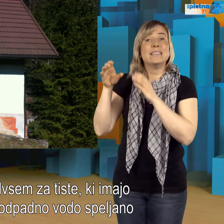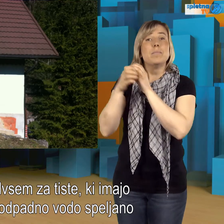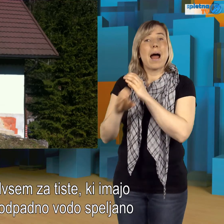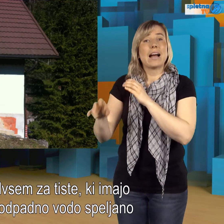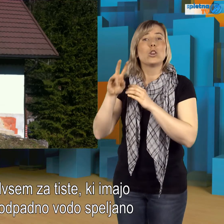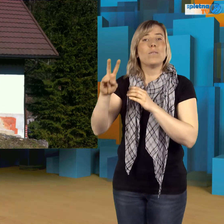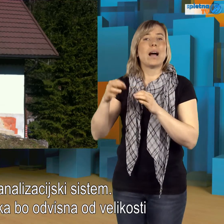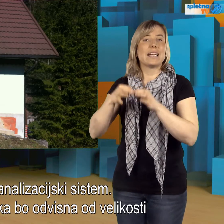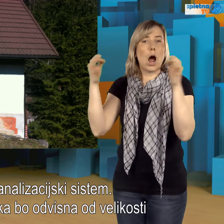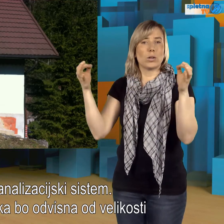sistem.